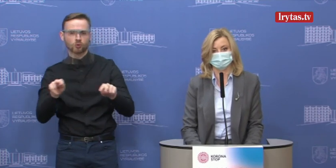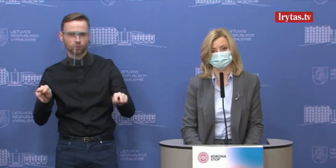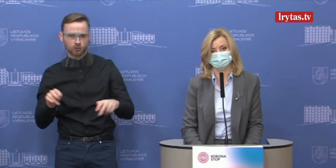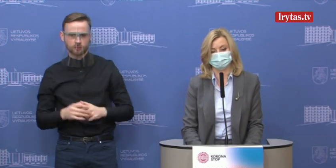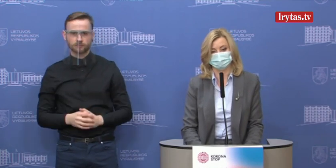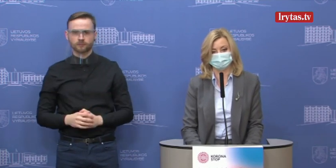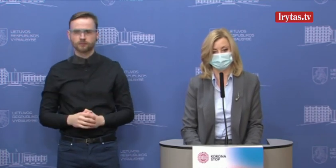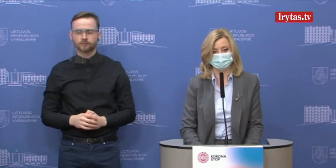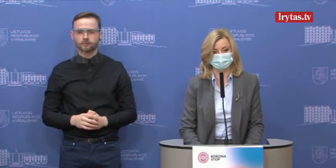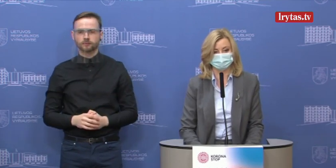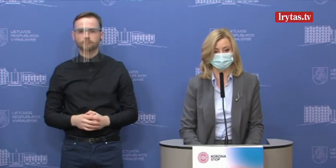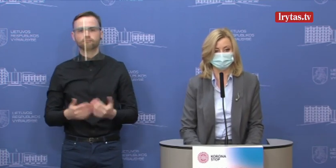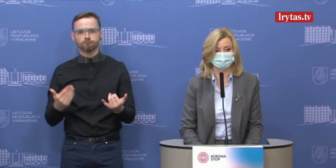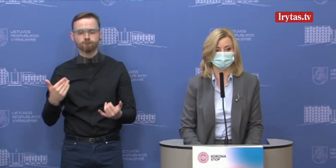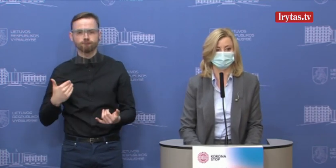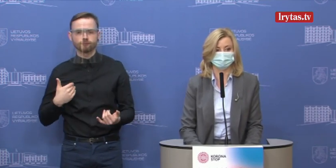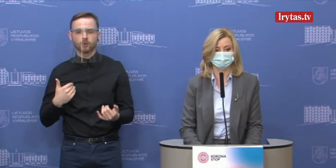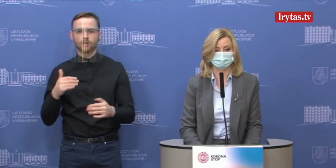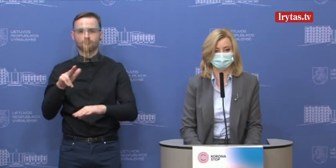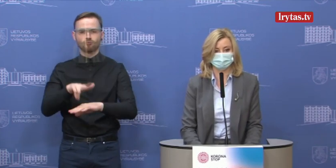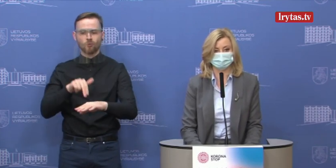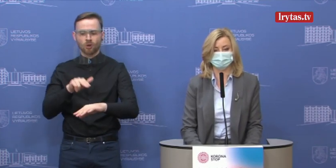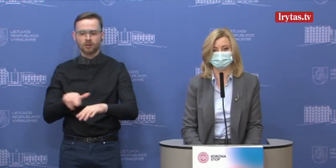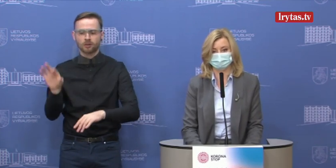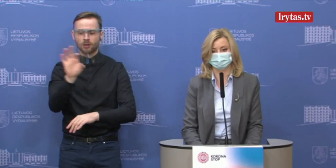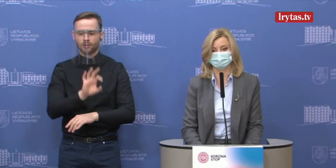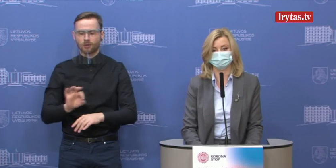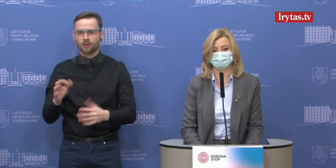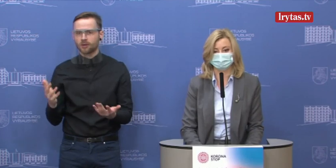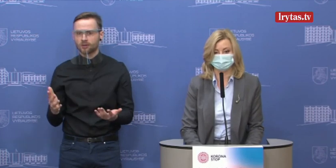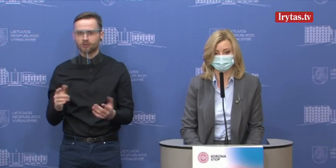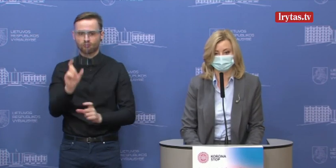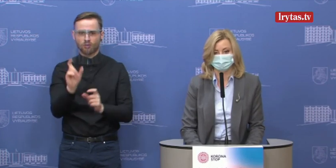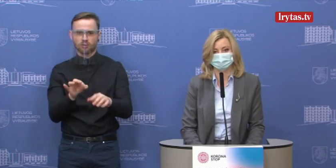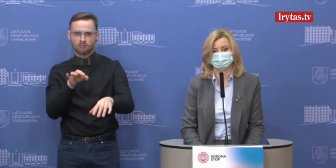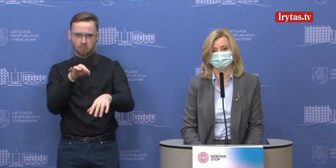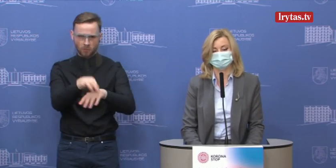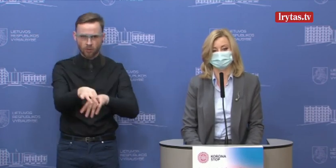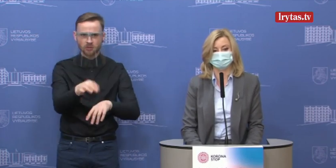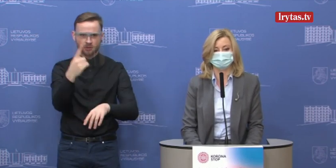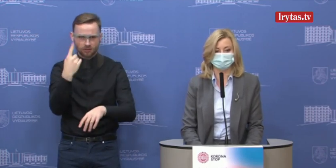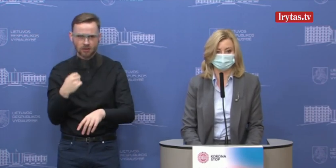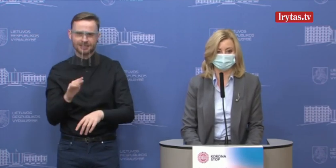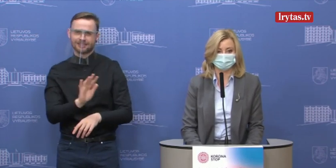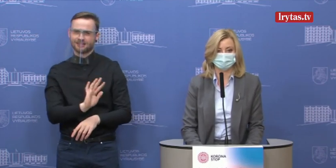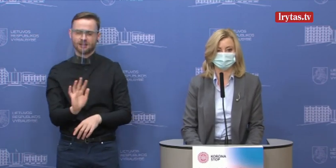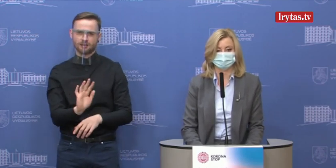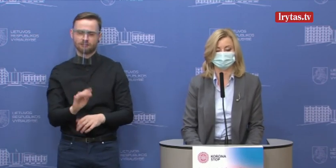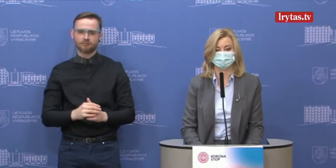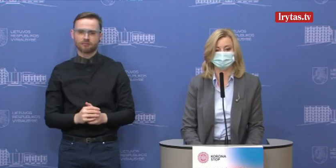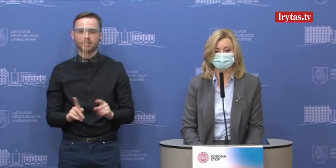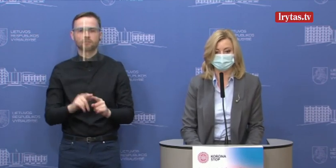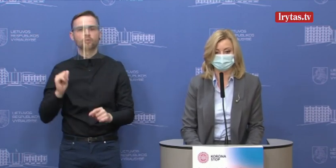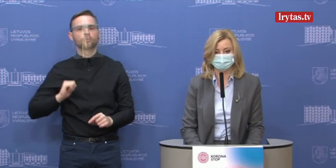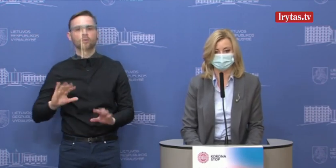Tai norime, aišku, policija visai nenusiteikusi baust piliečių ir labai gerai, kai